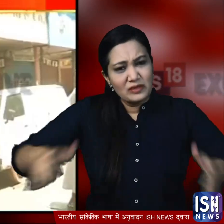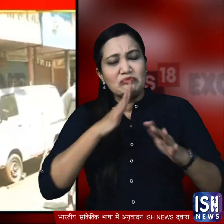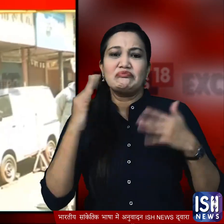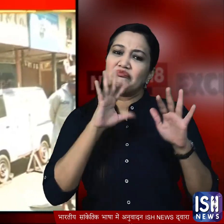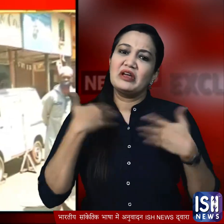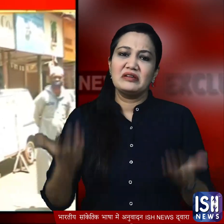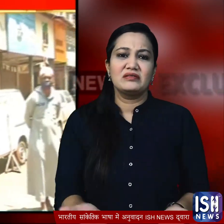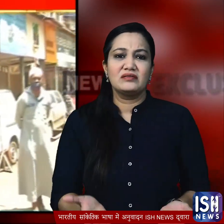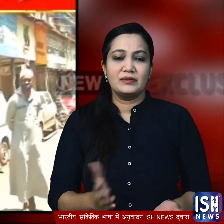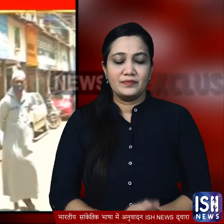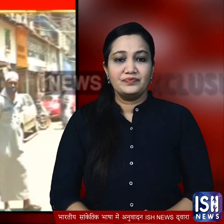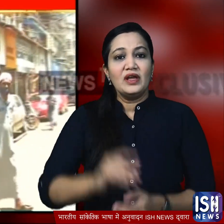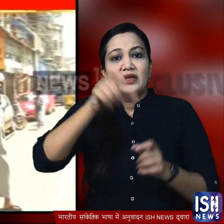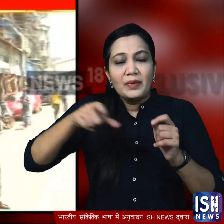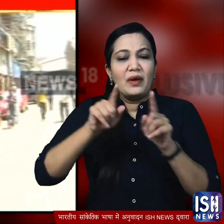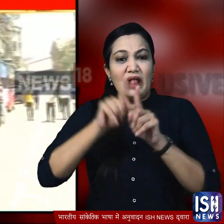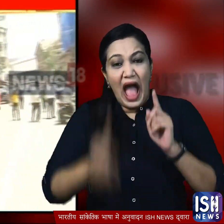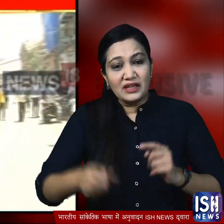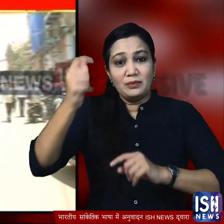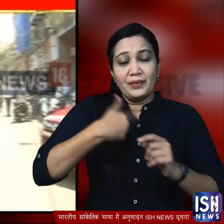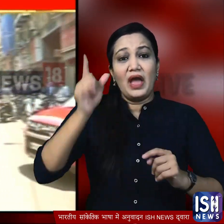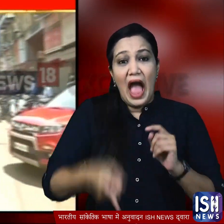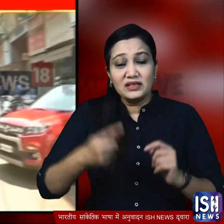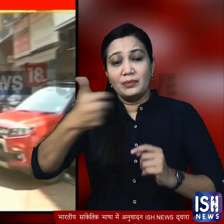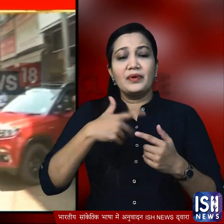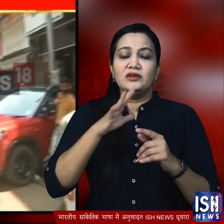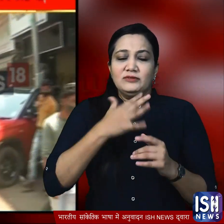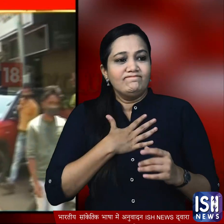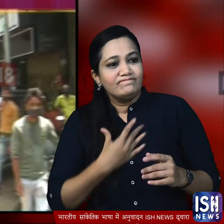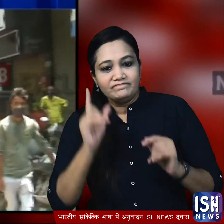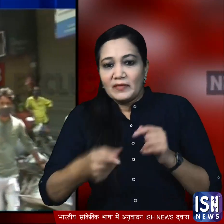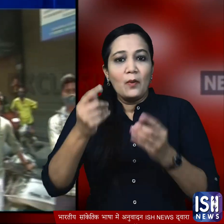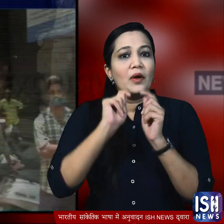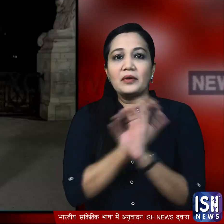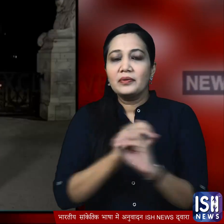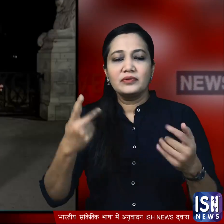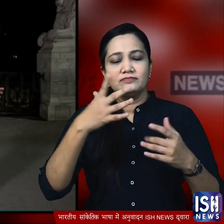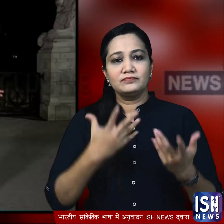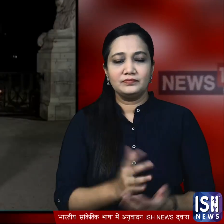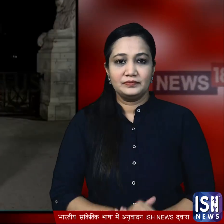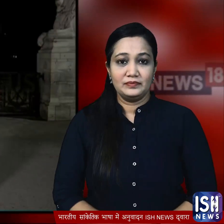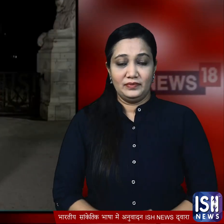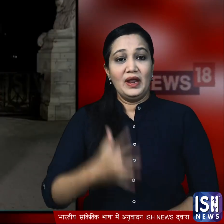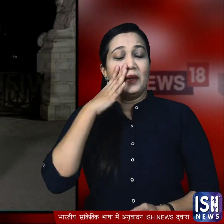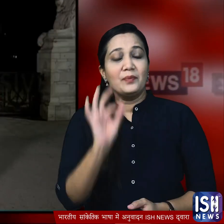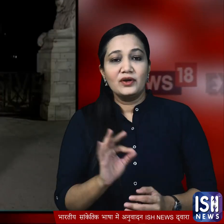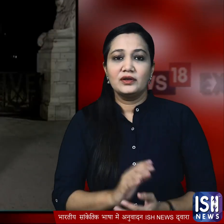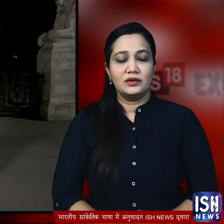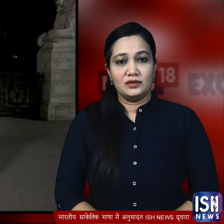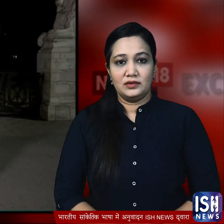मर जाएगी। इनमें कई लोग तो दिहाड़ी मजदूर भी थे जो काम न मिलने से मायूस नजर आए। 100 बात की एक बात है कि